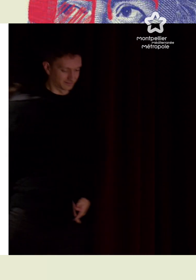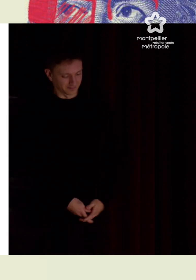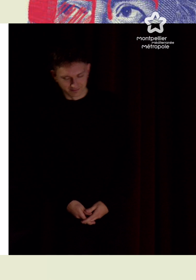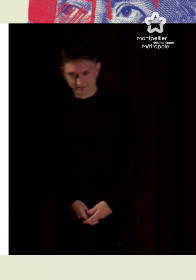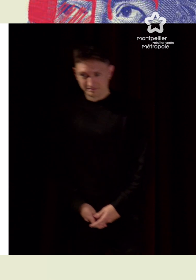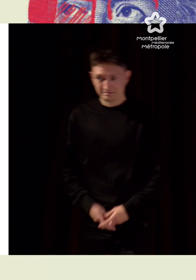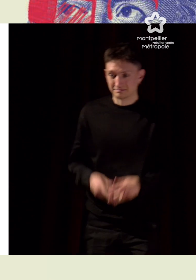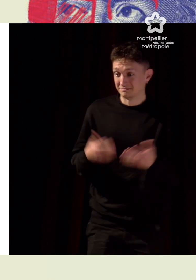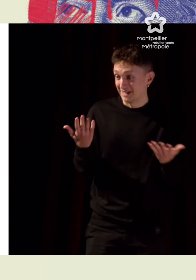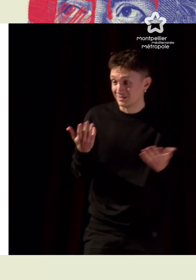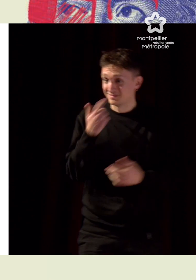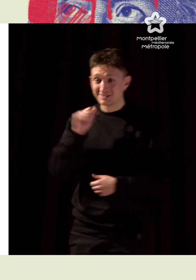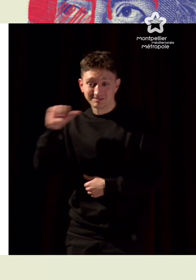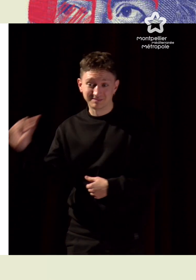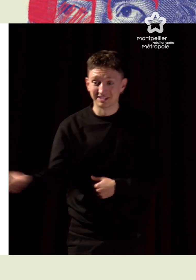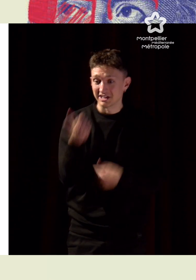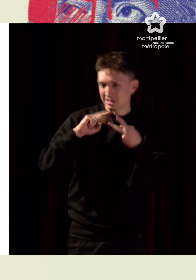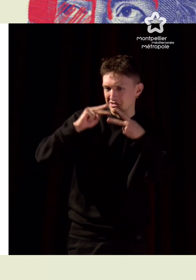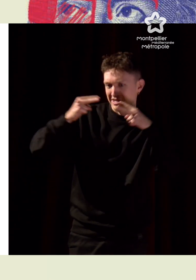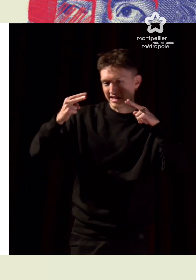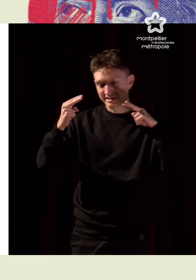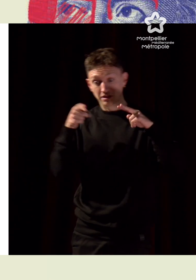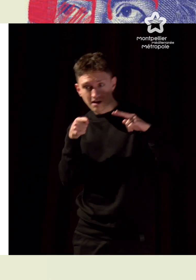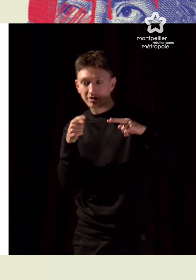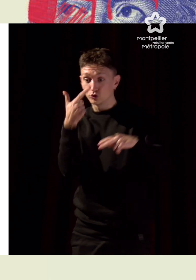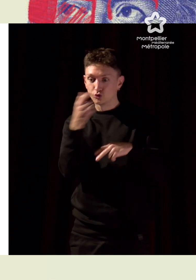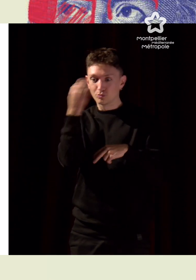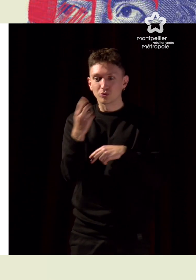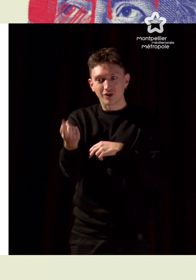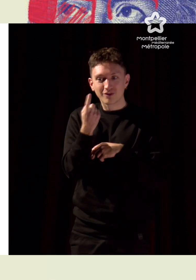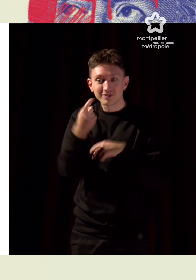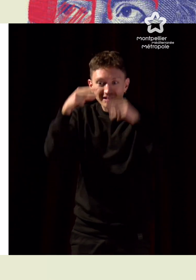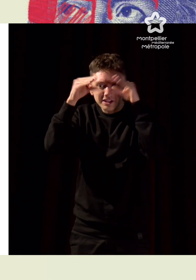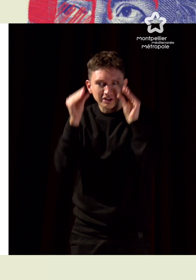tous 2% de notre ADN qui viennent de Néandertal?